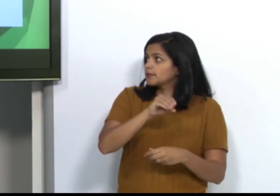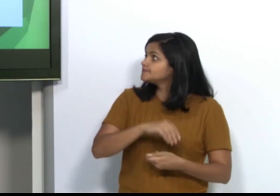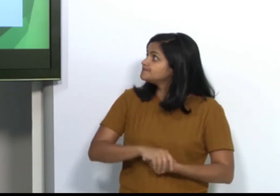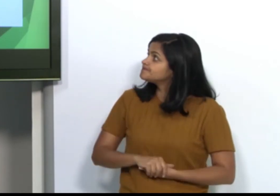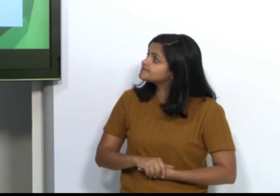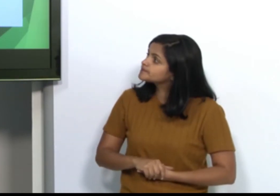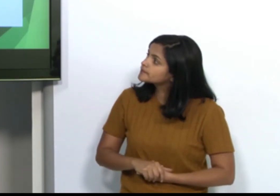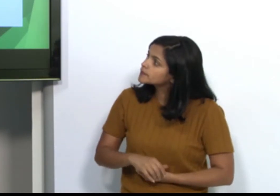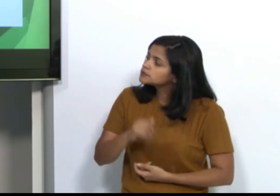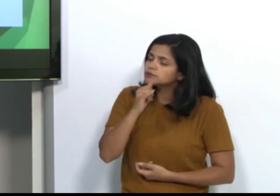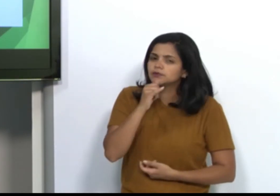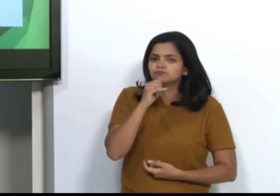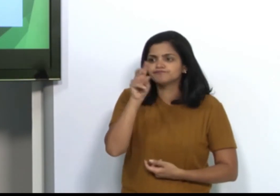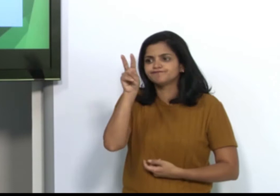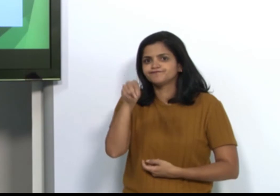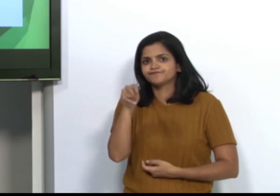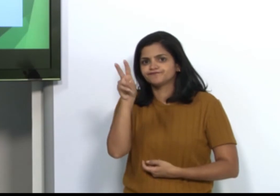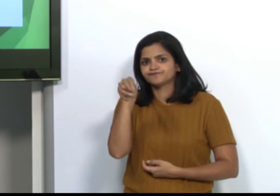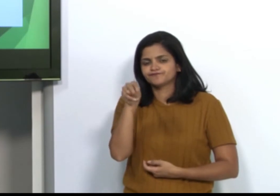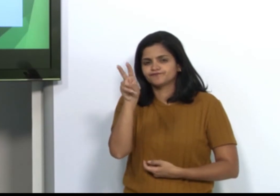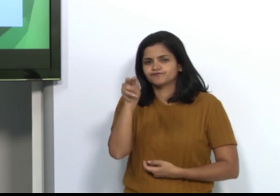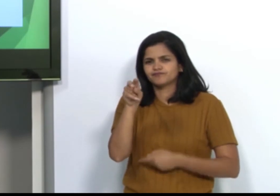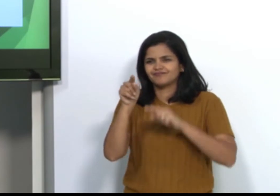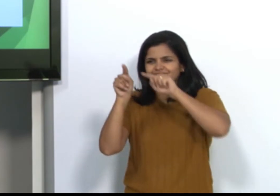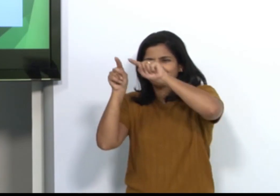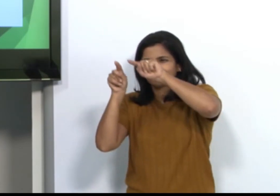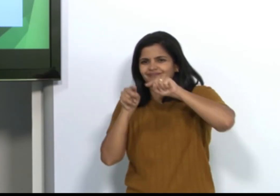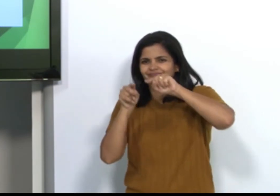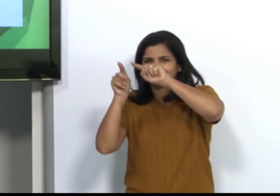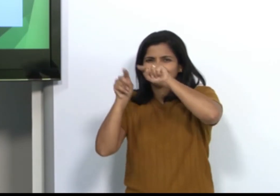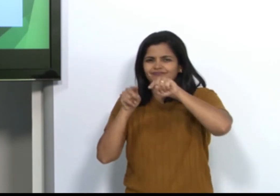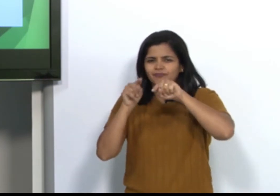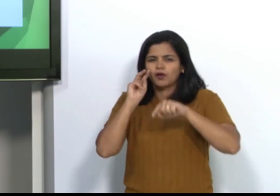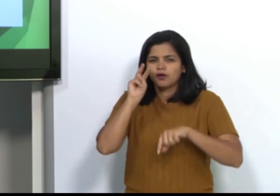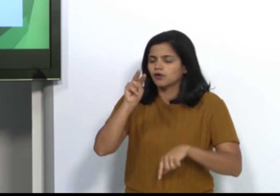processo. Por exemplo, 2 barras.